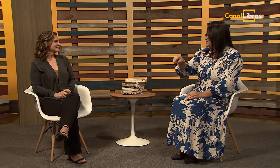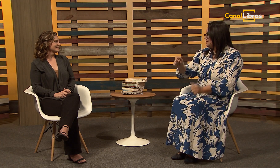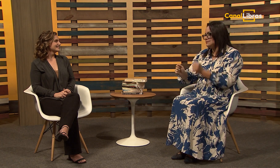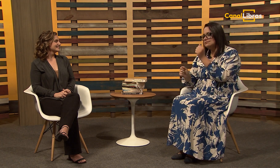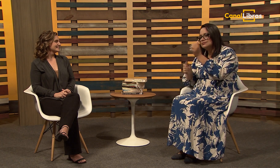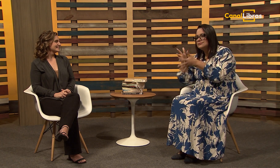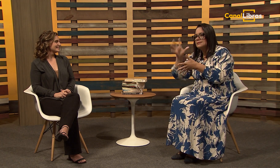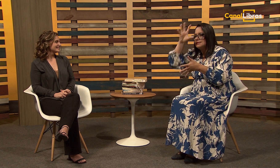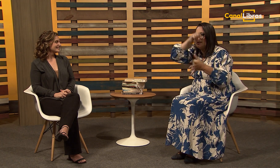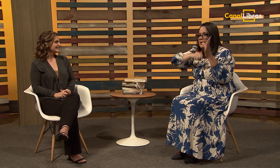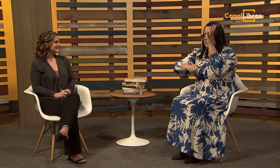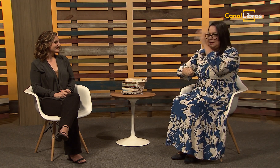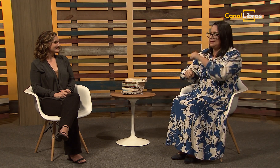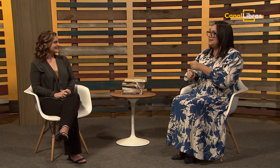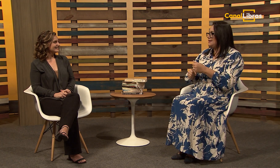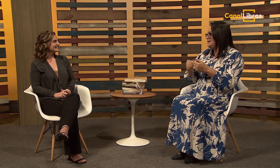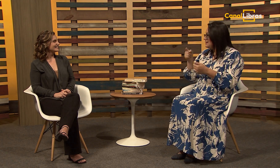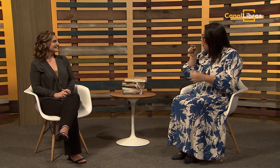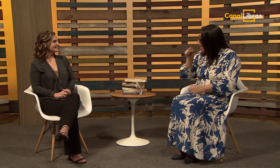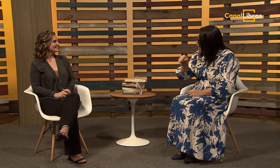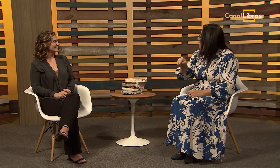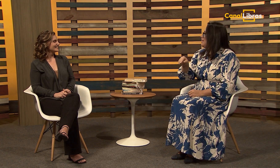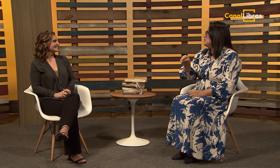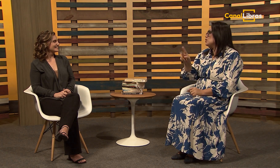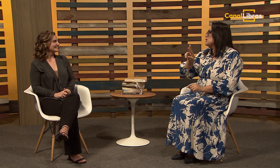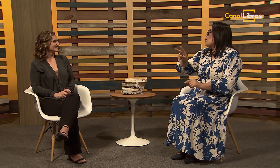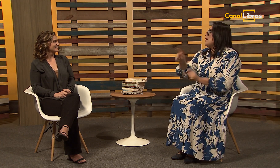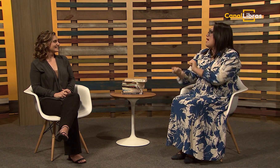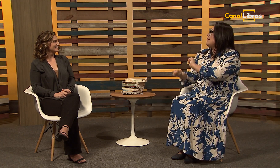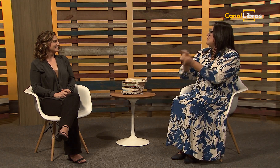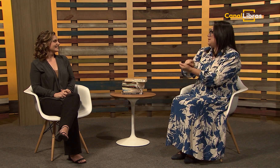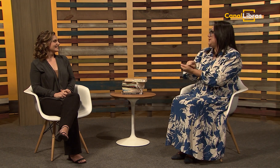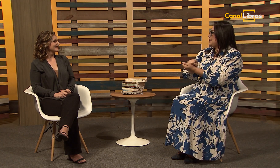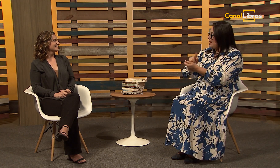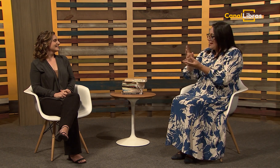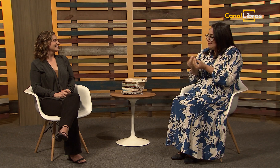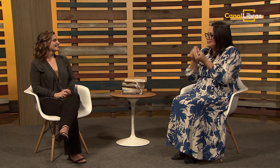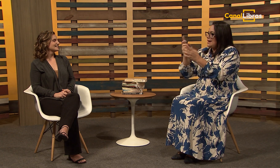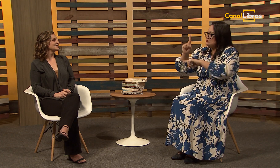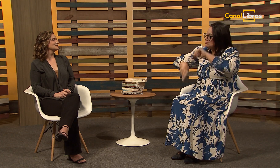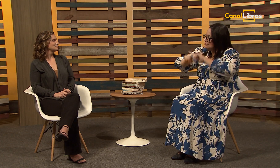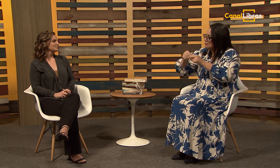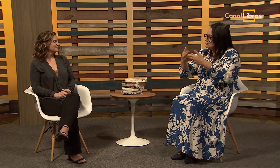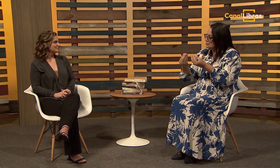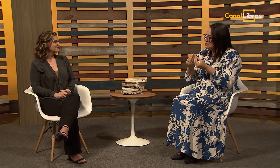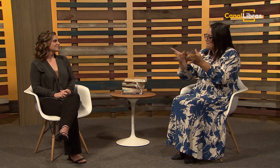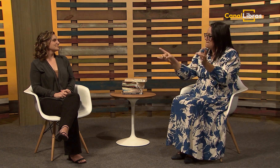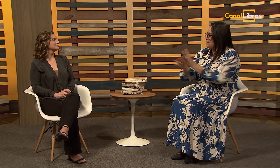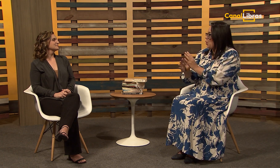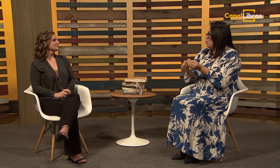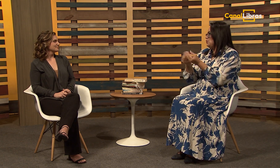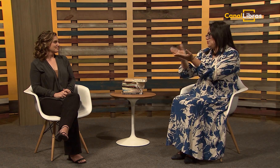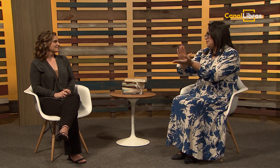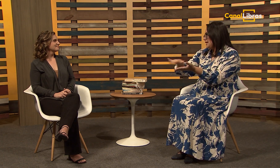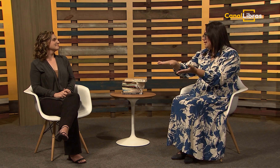criança surda que vai aprender na sua primeira língua e não ter acesso meramente a conteúdos adaptados.